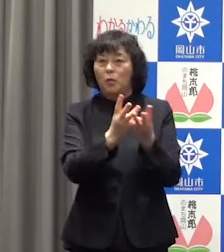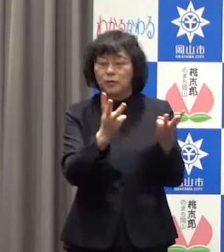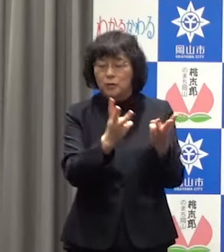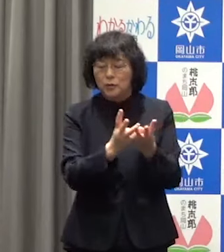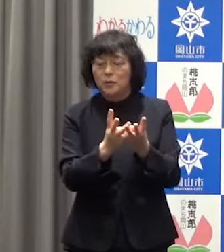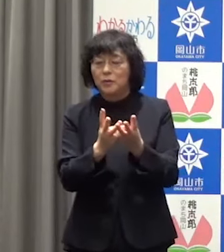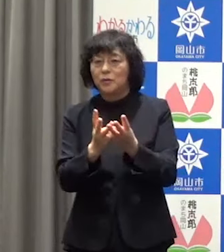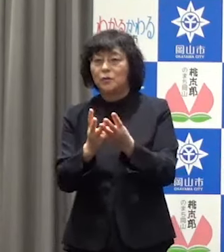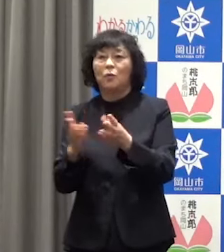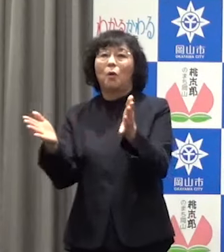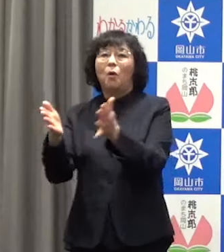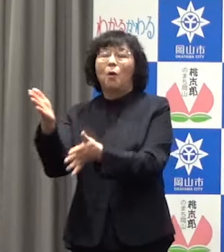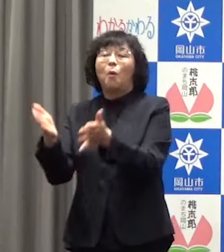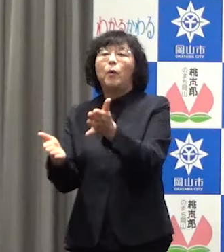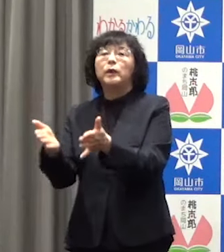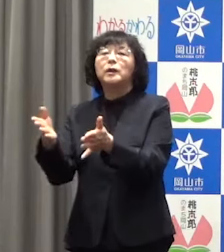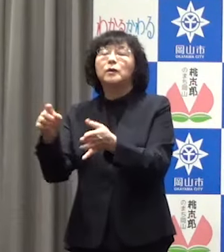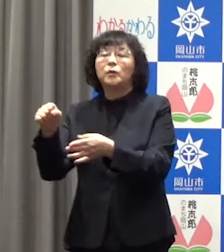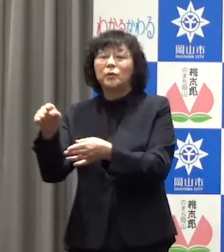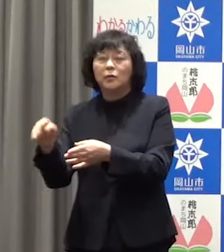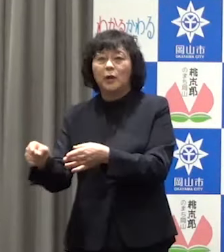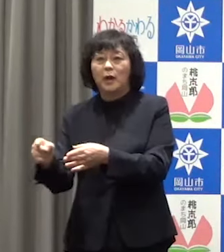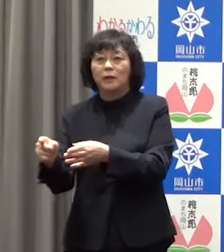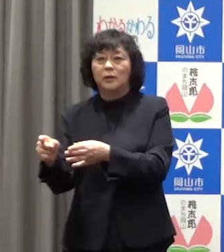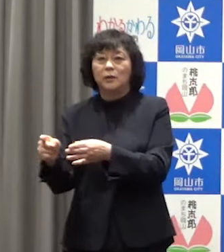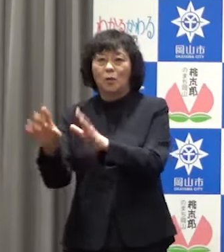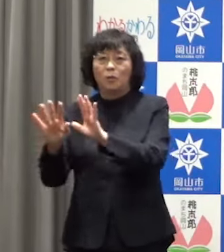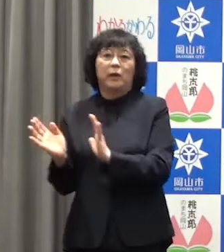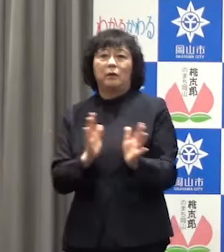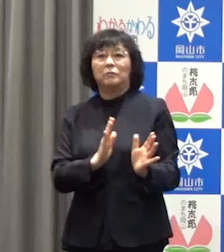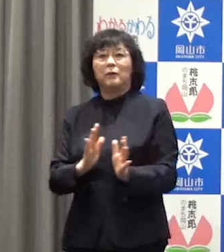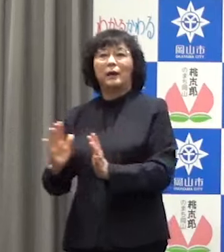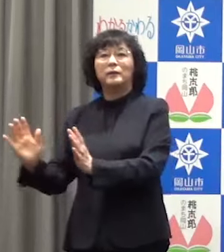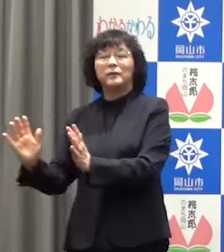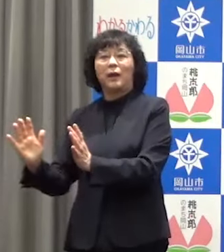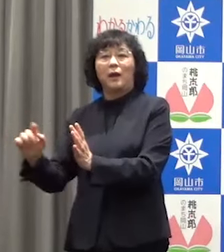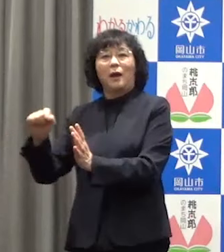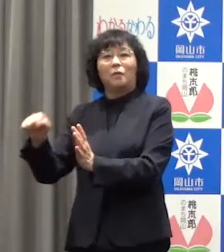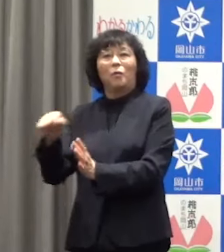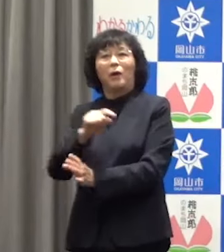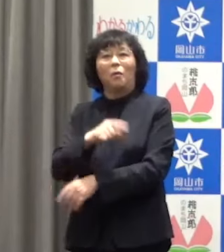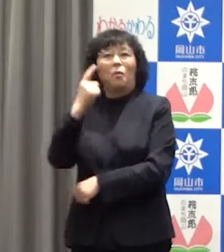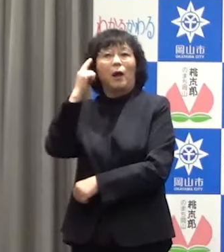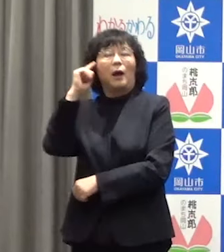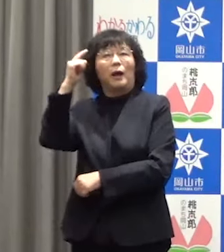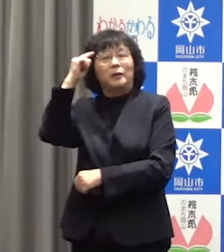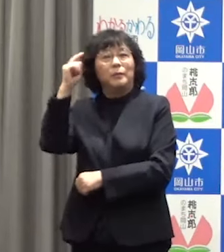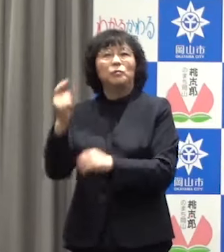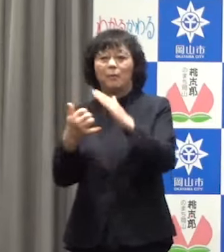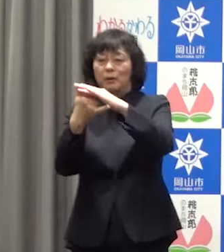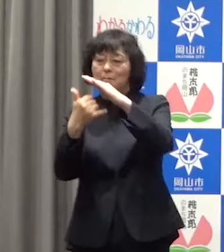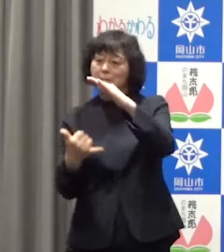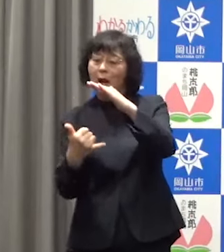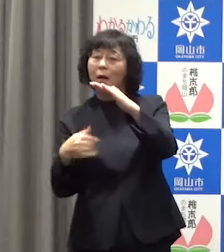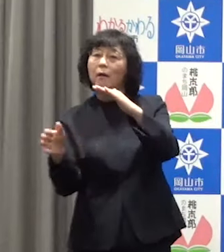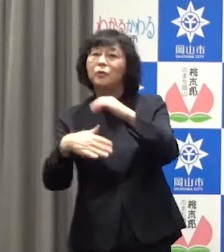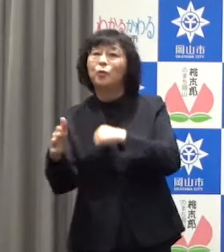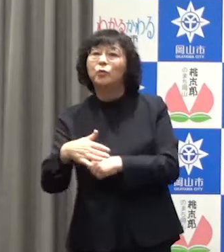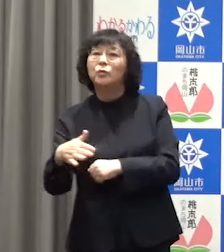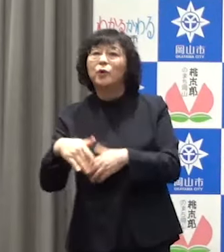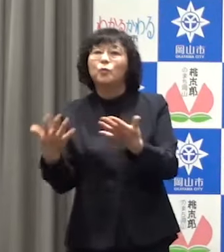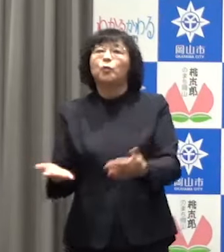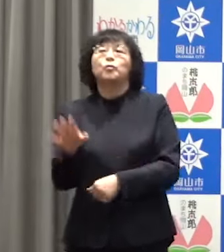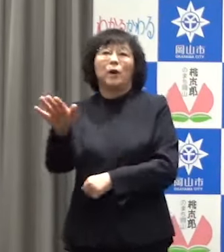数の間には、ちょっと参考資料を見ていただきたいと思いますが、余裕があります。